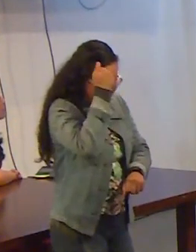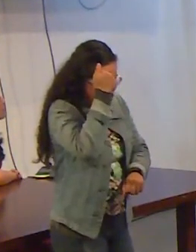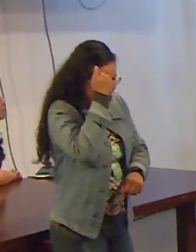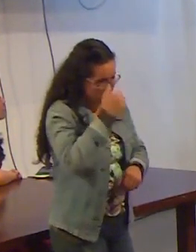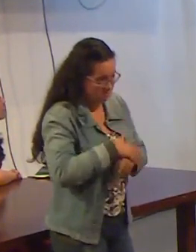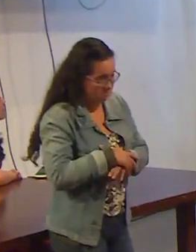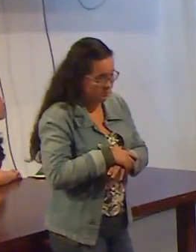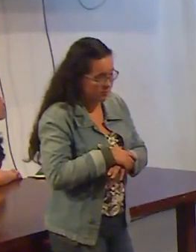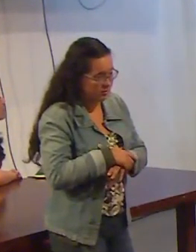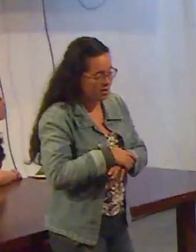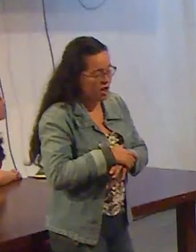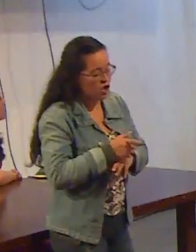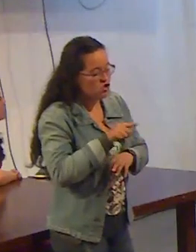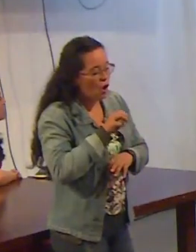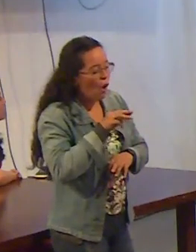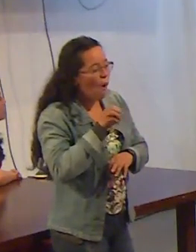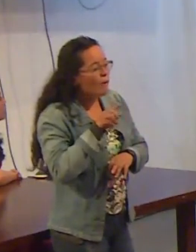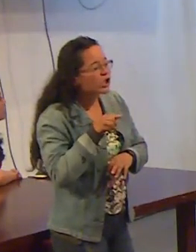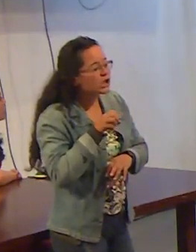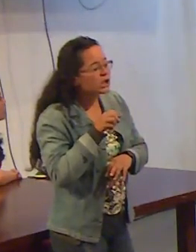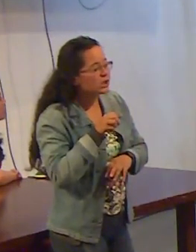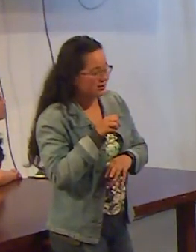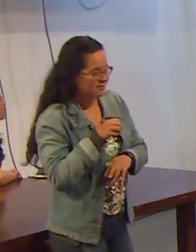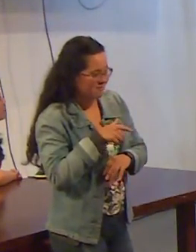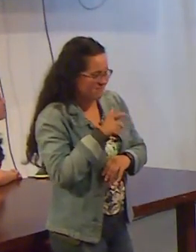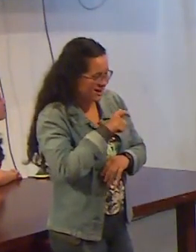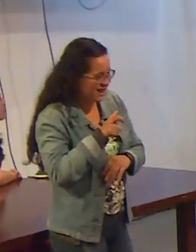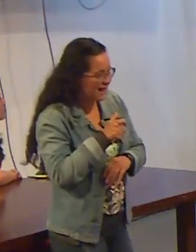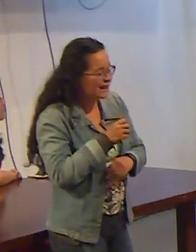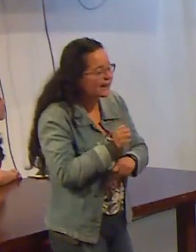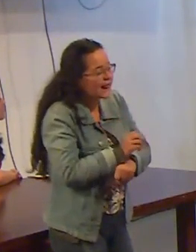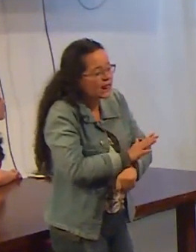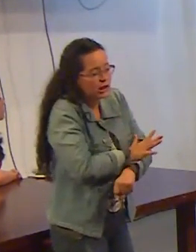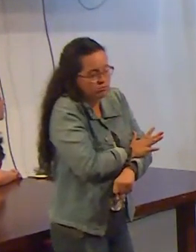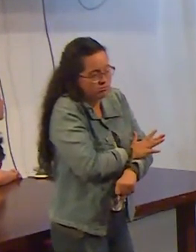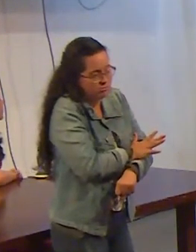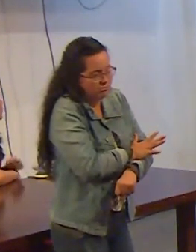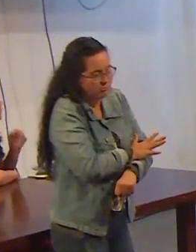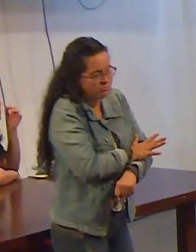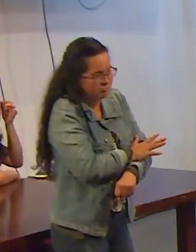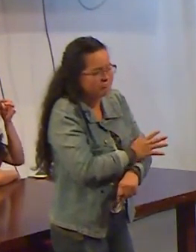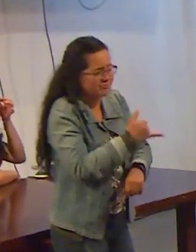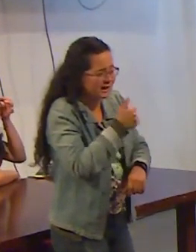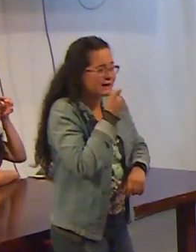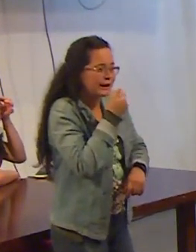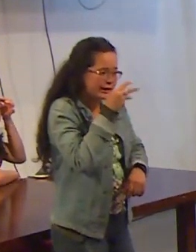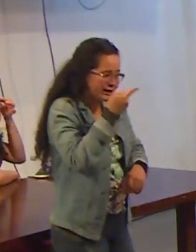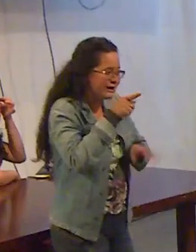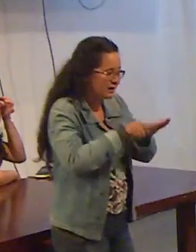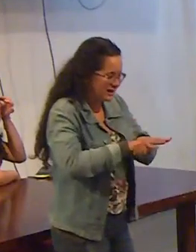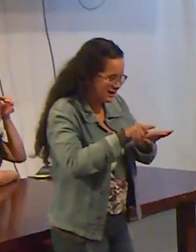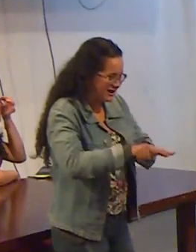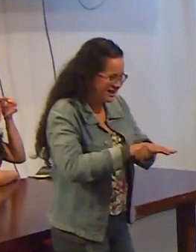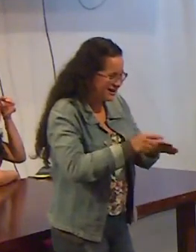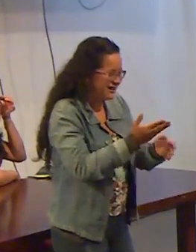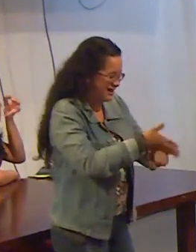Somos seres realmente sensibles, algo que les he dicho desde tercer semestre cuando los